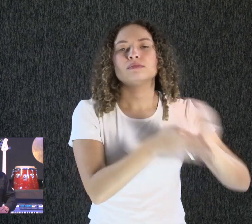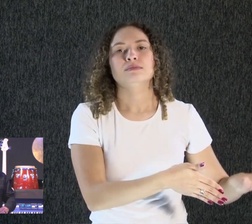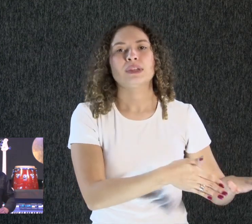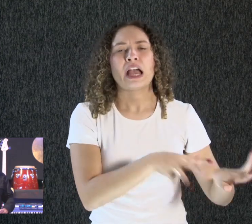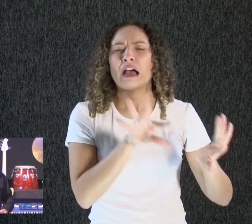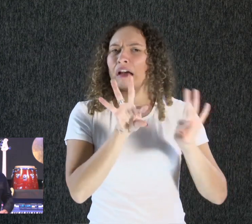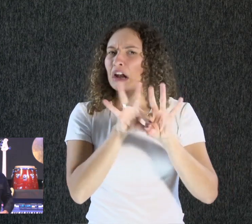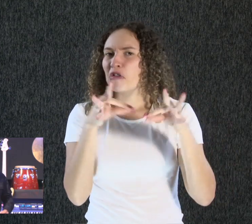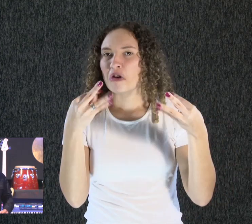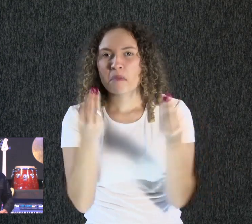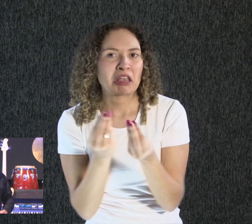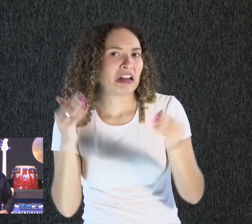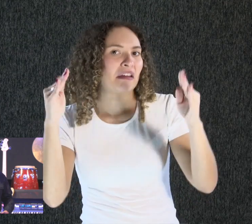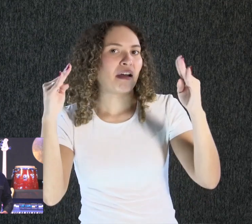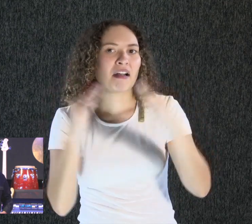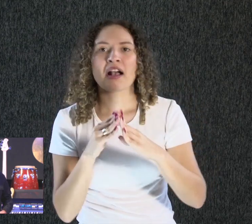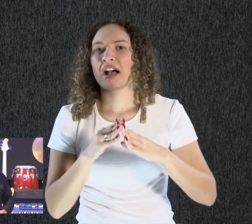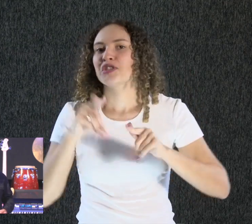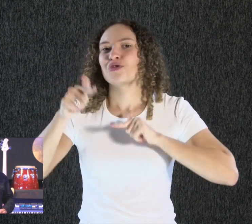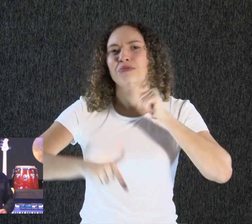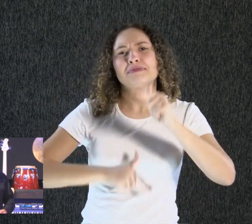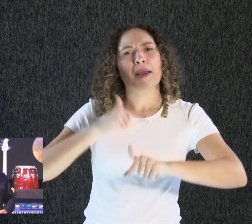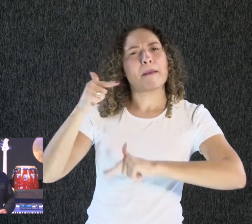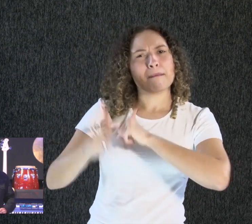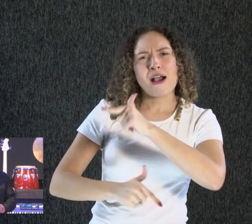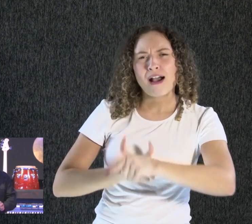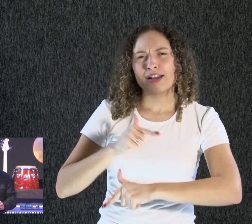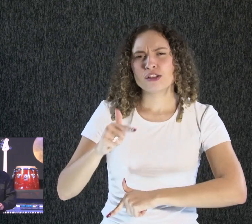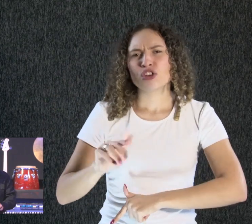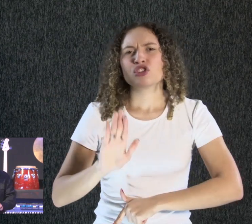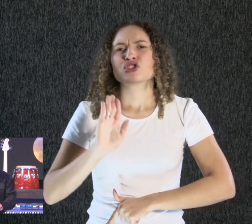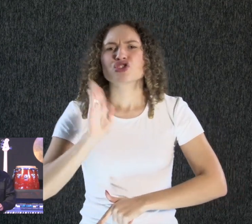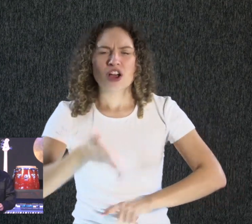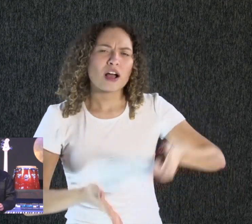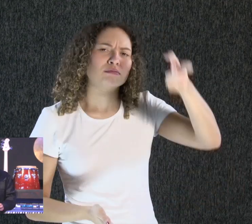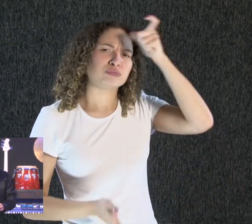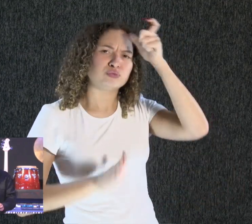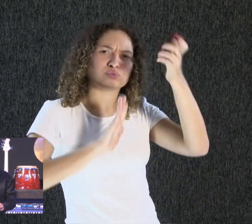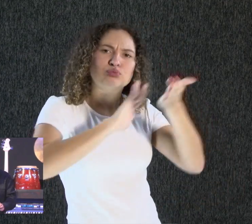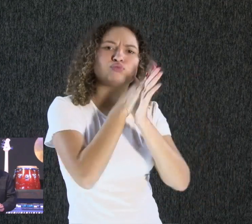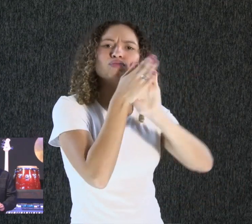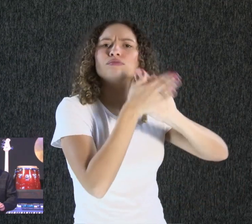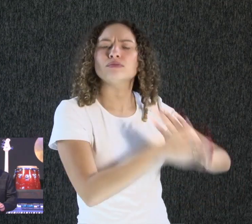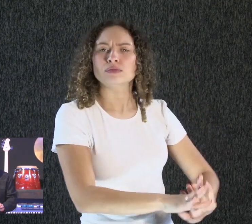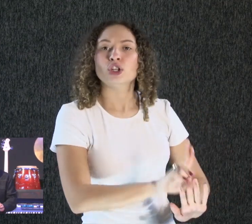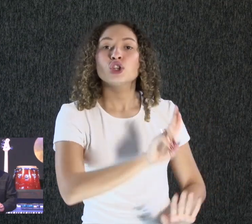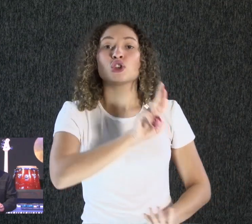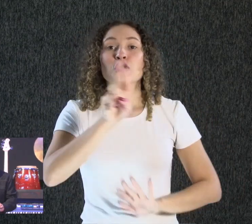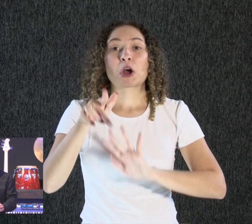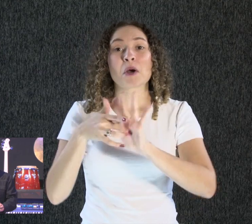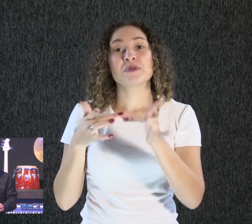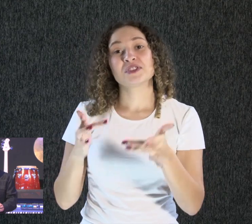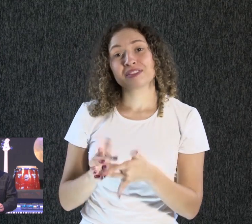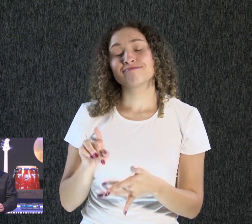vida, na sua casa, nos seus negócios. Ele está derrotado hoje em nome de Jesus.